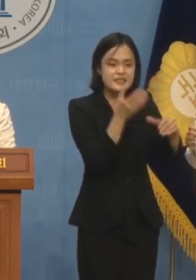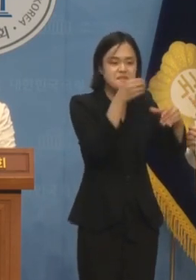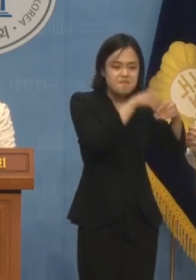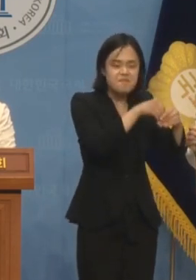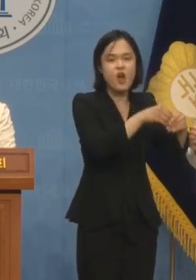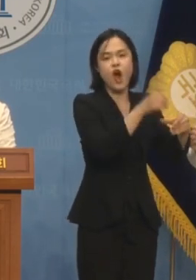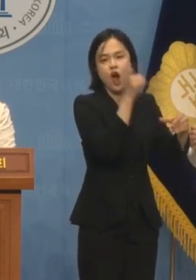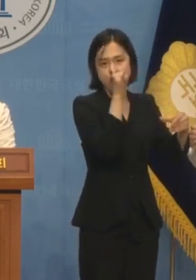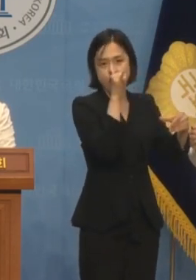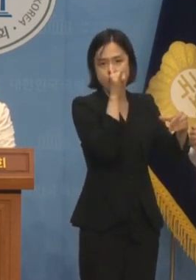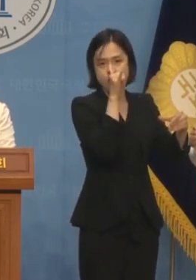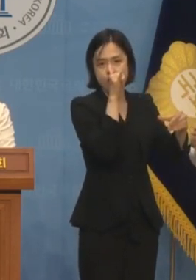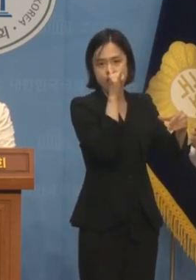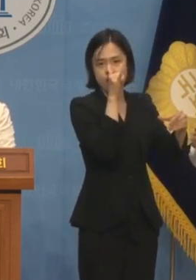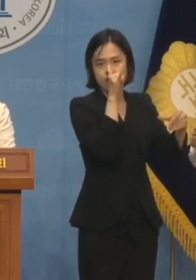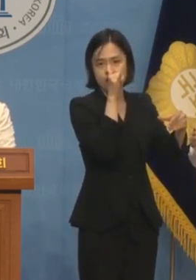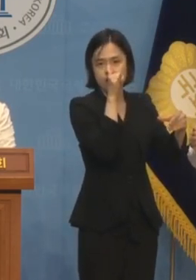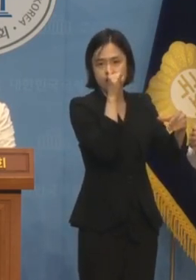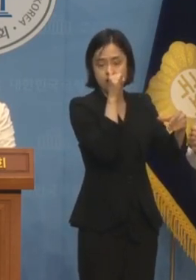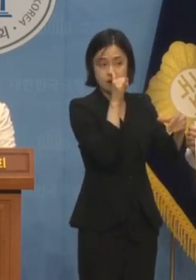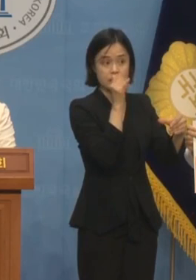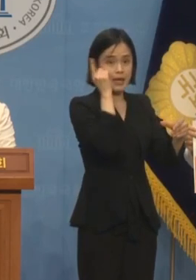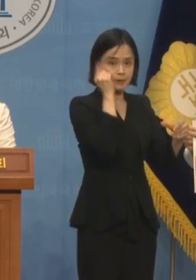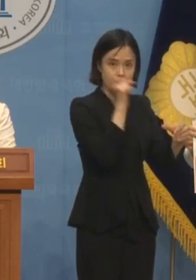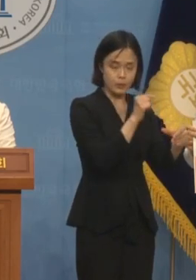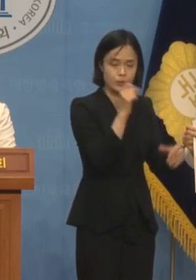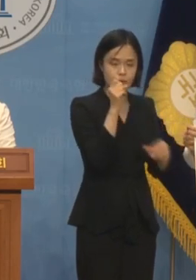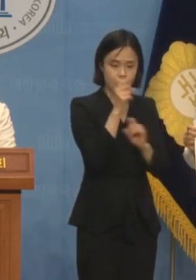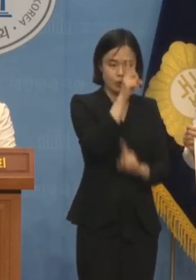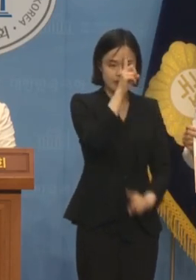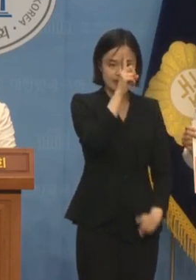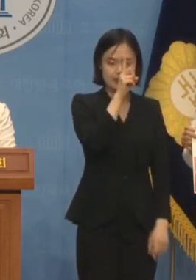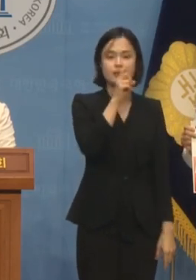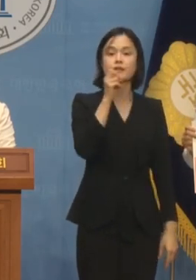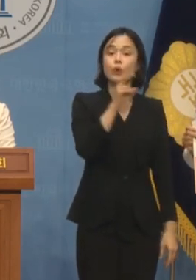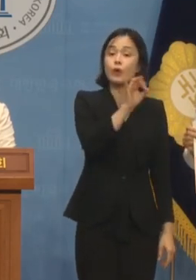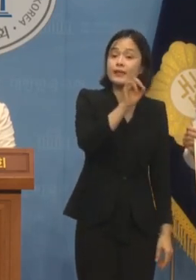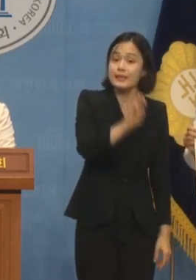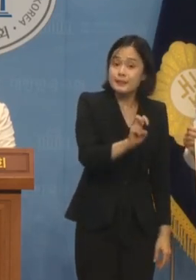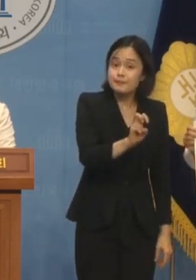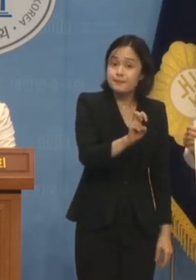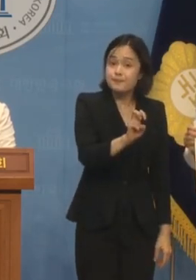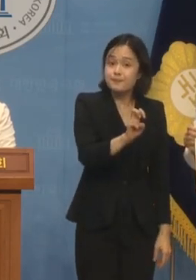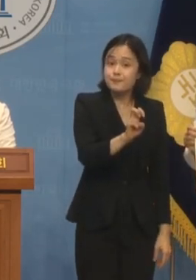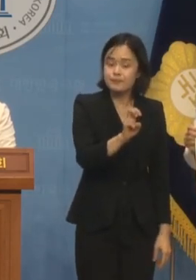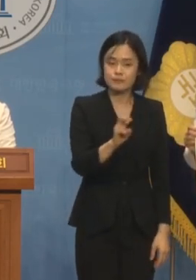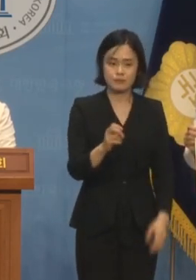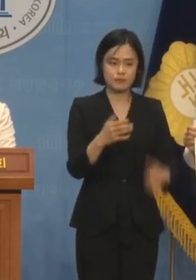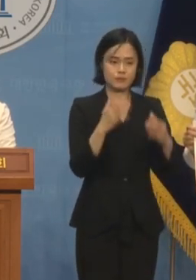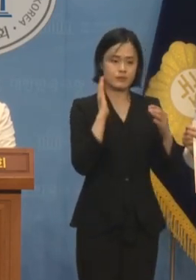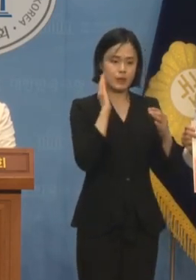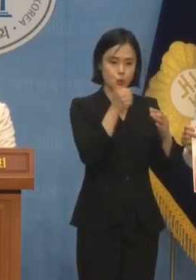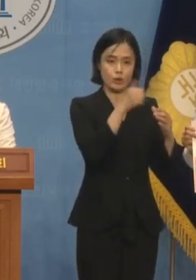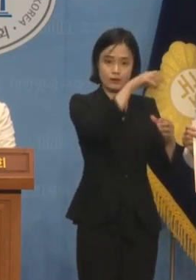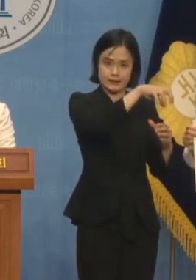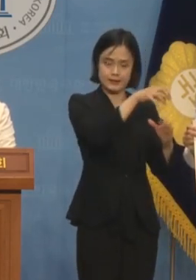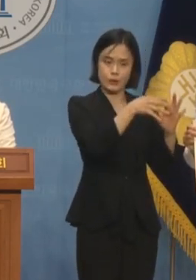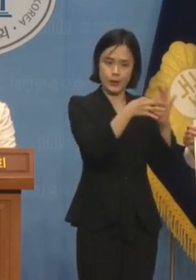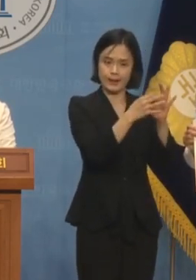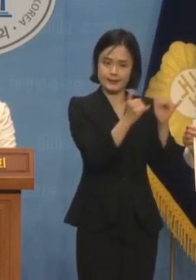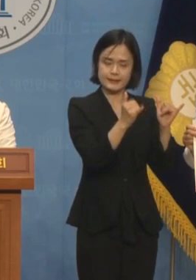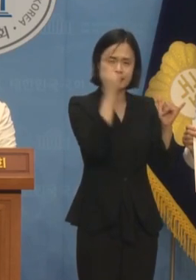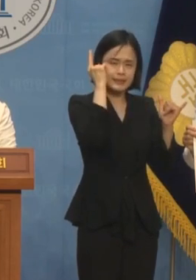윤석열 대통령의 핸드폰 그리고 이시원, 임기훈 대통령실 관계자들의 핸드폰